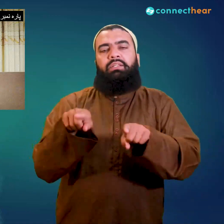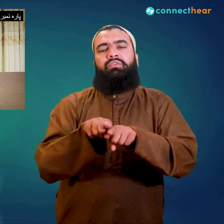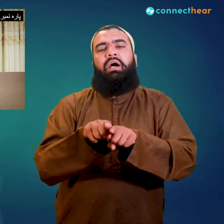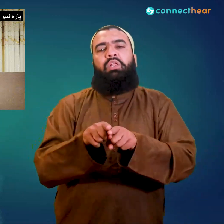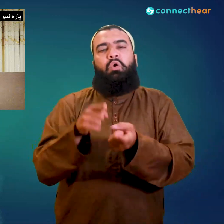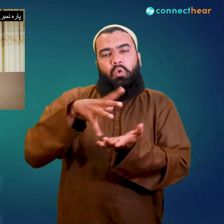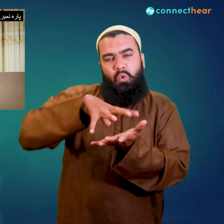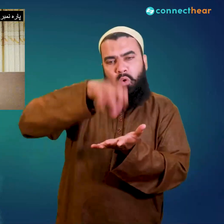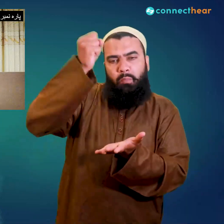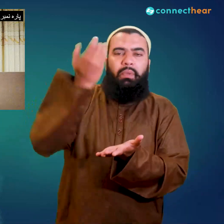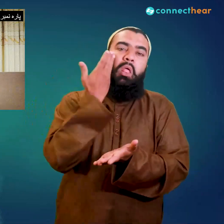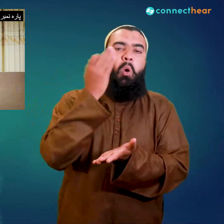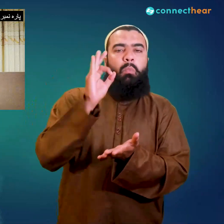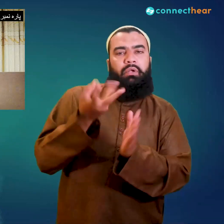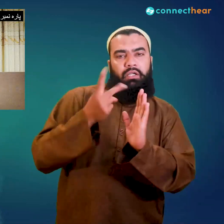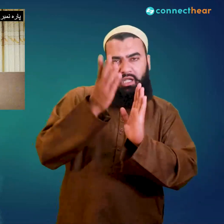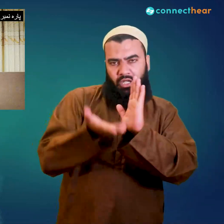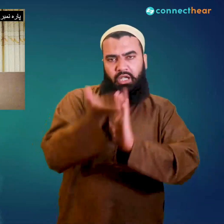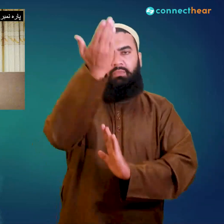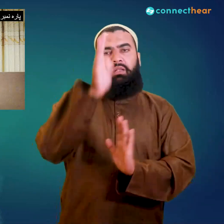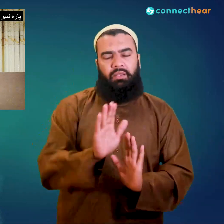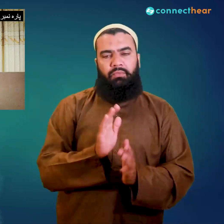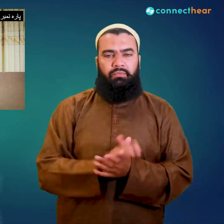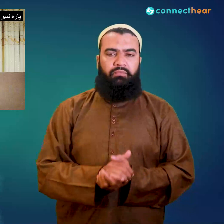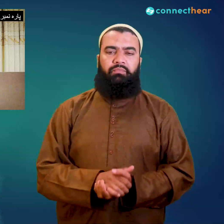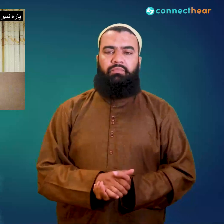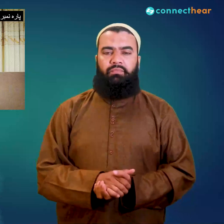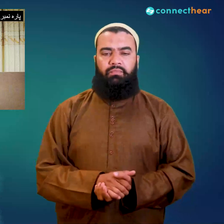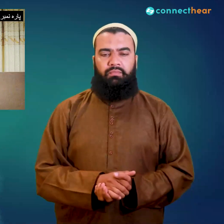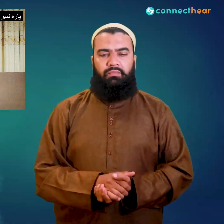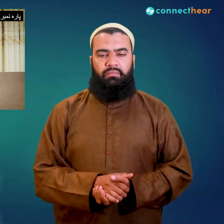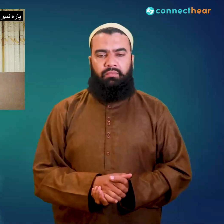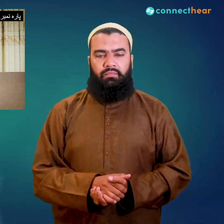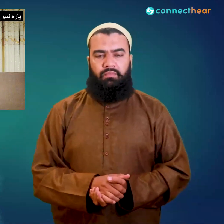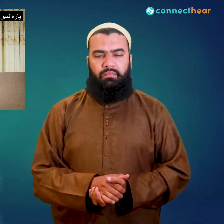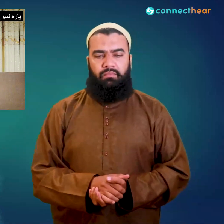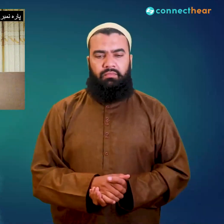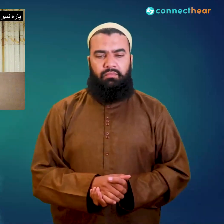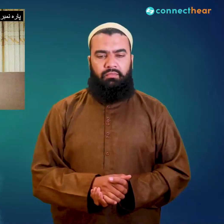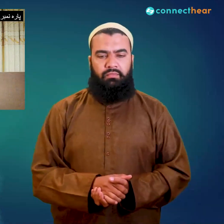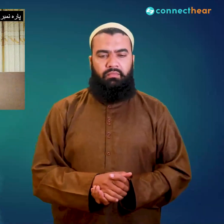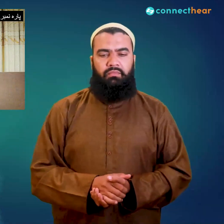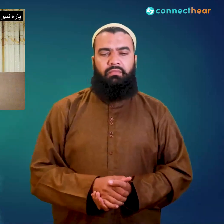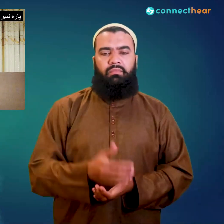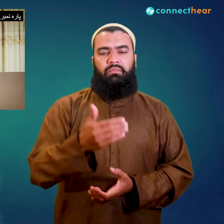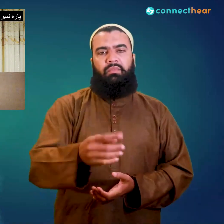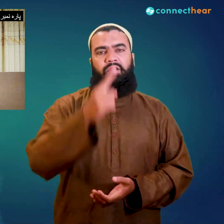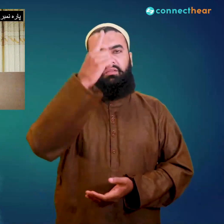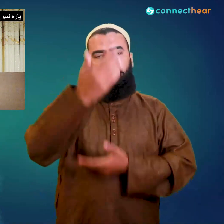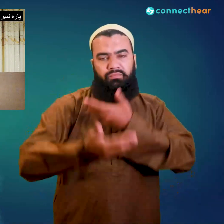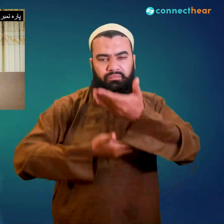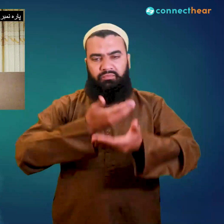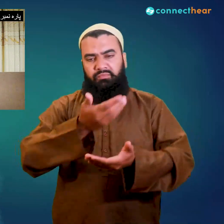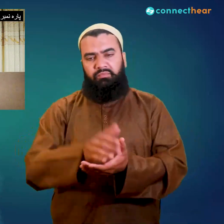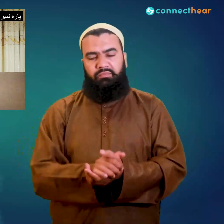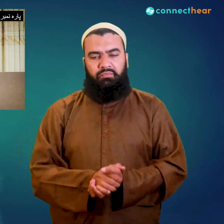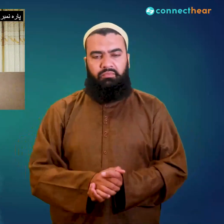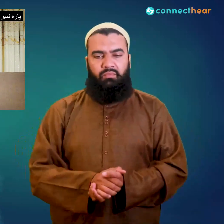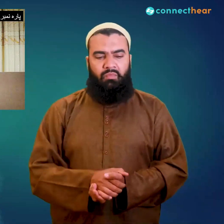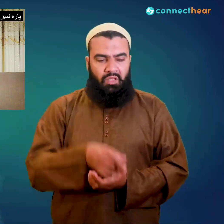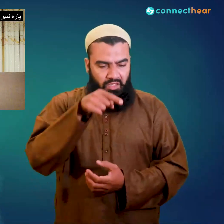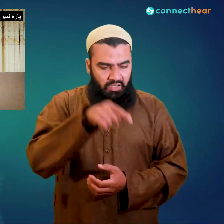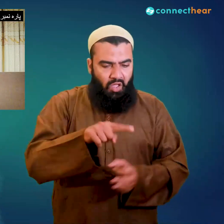ہے۔ رکوع نمبر 19، آیت نمبر 52، ھذا بلاغ للناس،